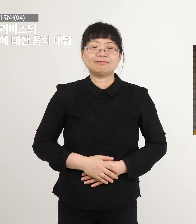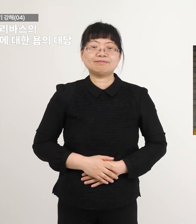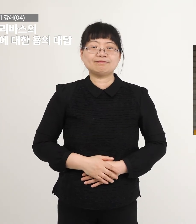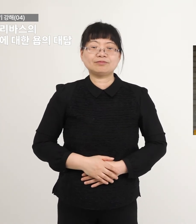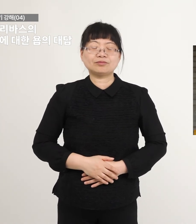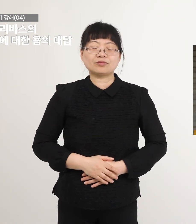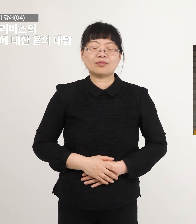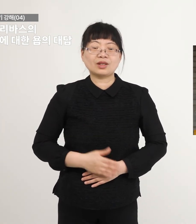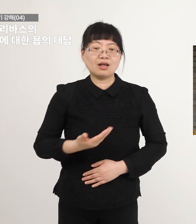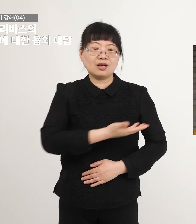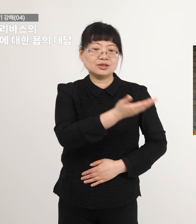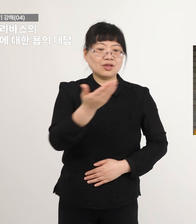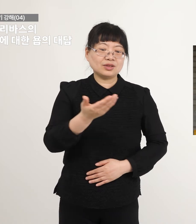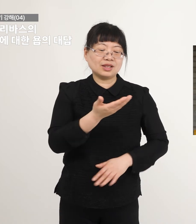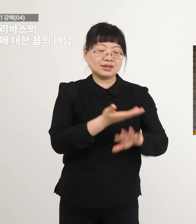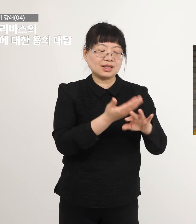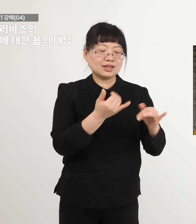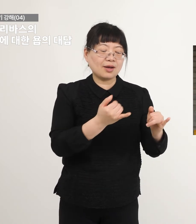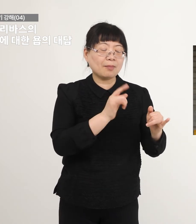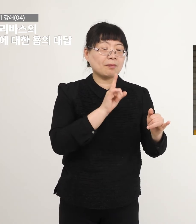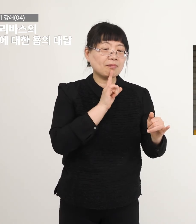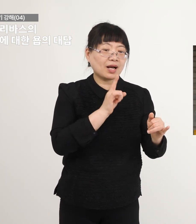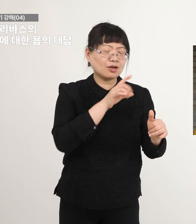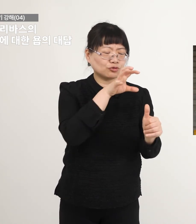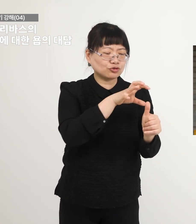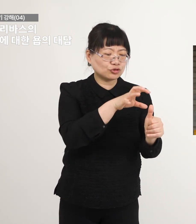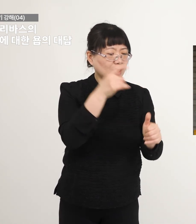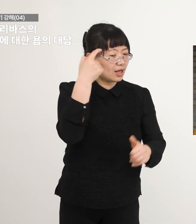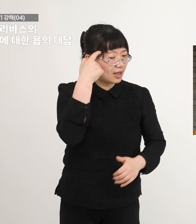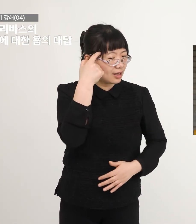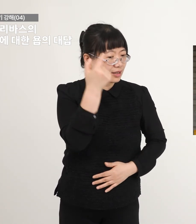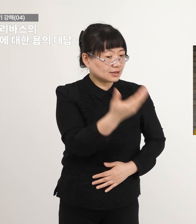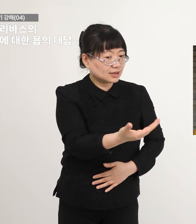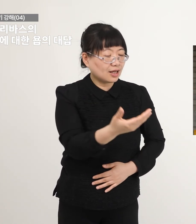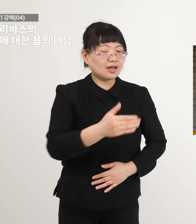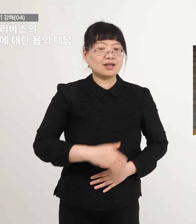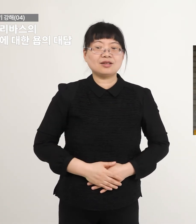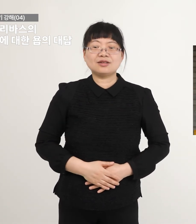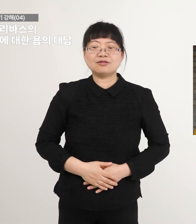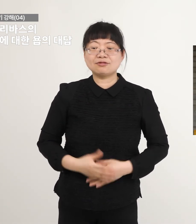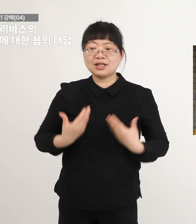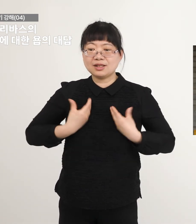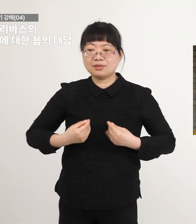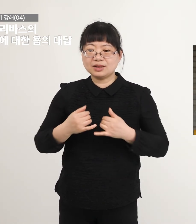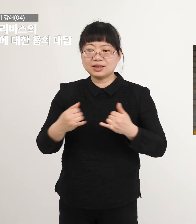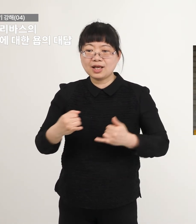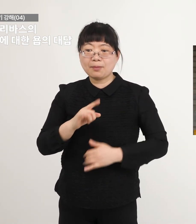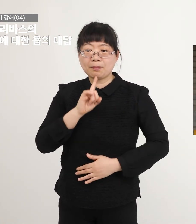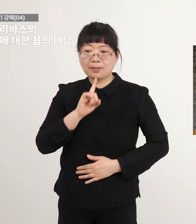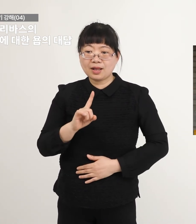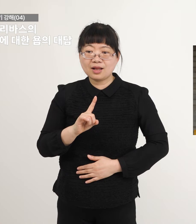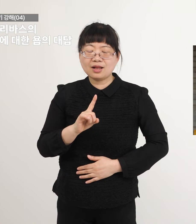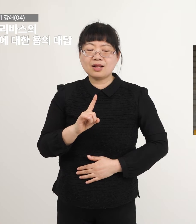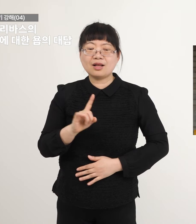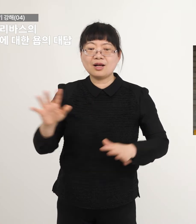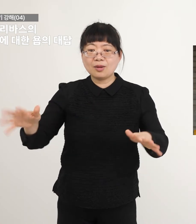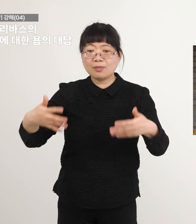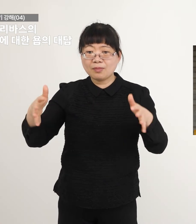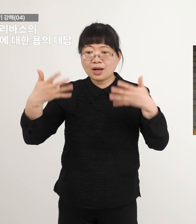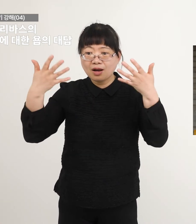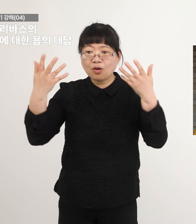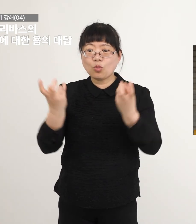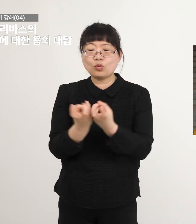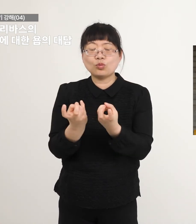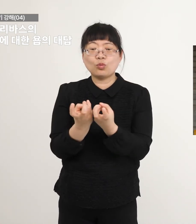돼요. 너희가 남의 말을 꾸짖을 생각을 하느냐? 실망한 자의 말은 바람에